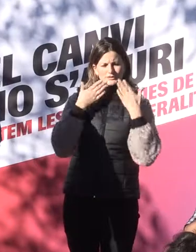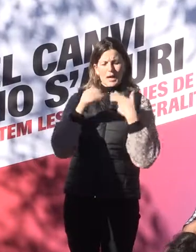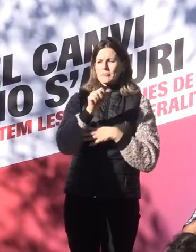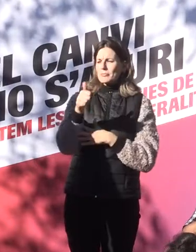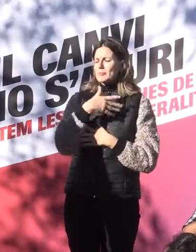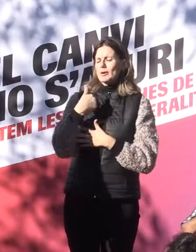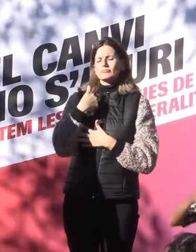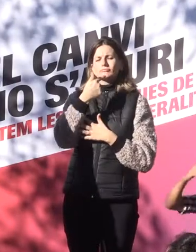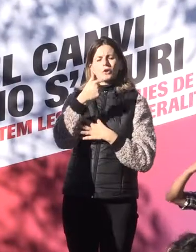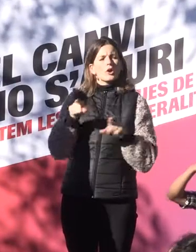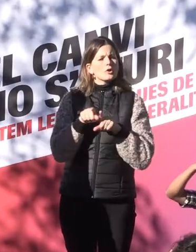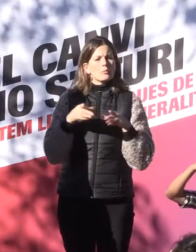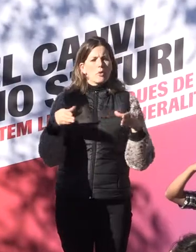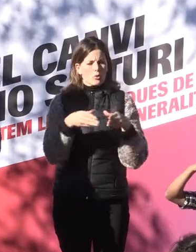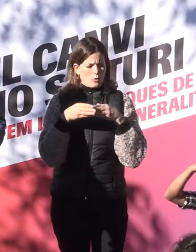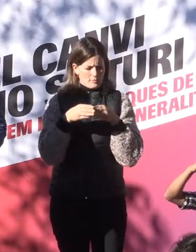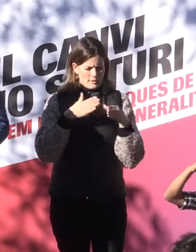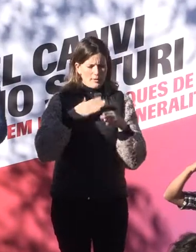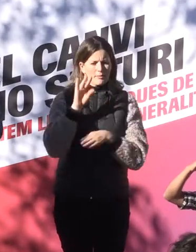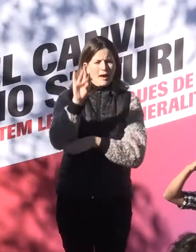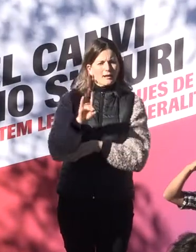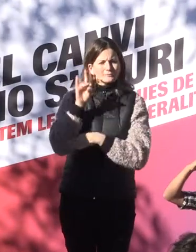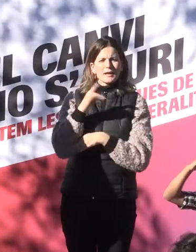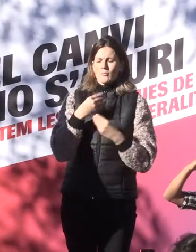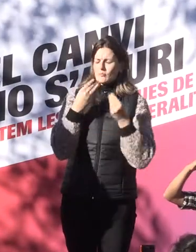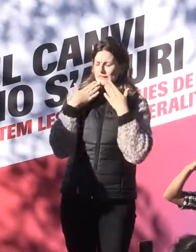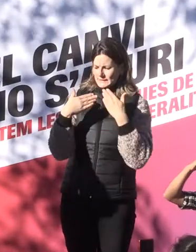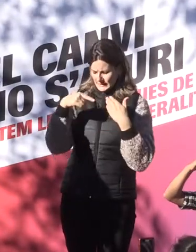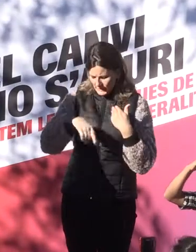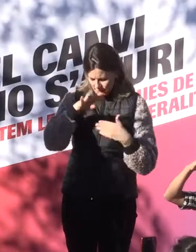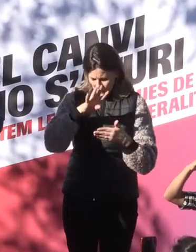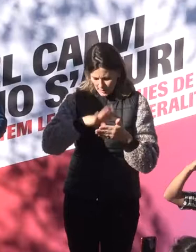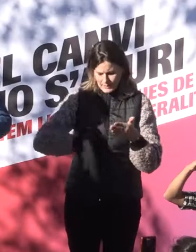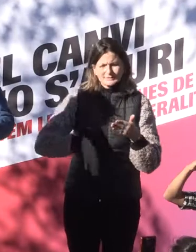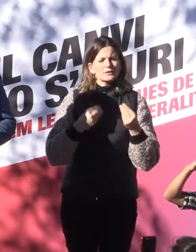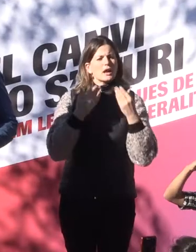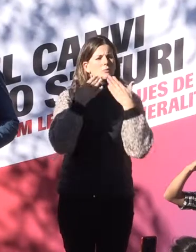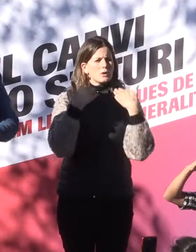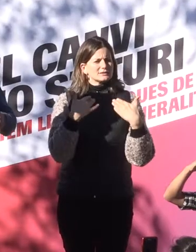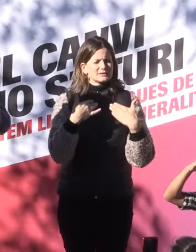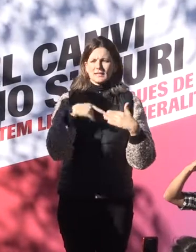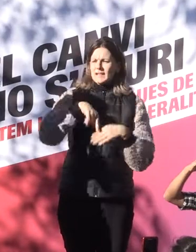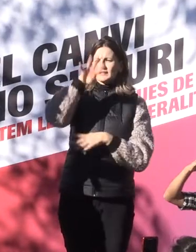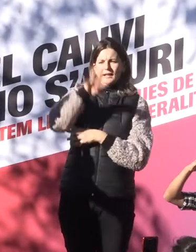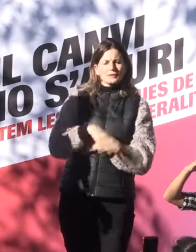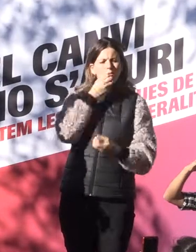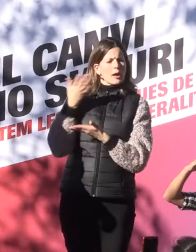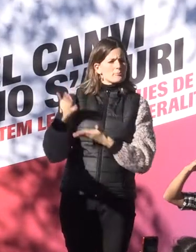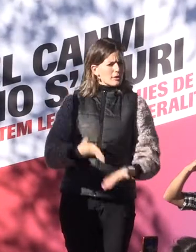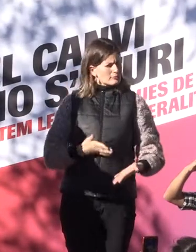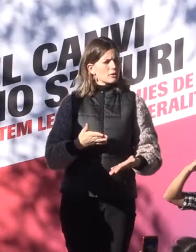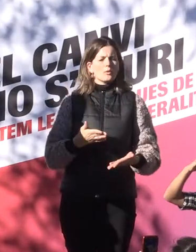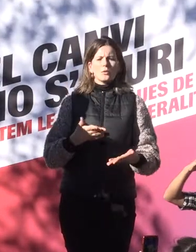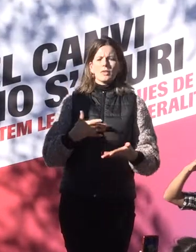lugar como comunidad boliviana agradecidos con lo que es barcelona agradecidos con lo que es cataluña por haberlos acogido